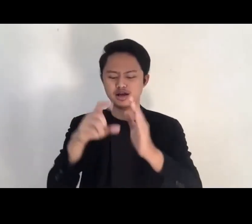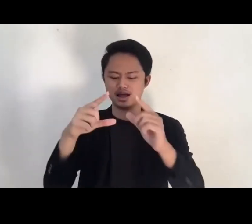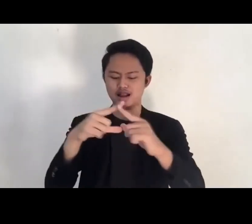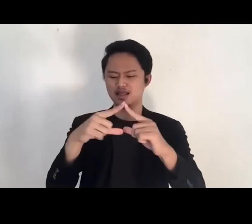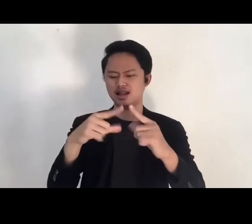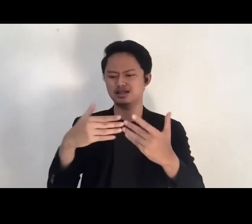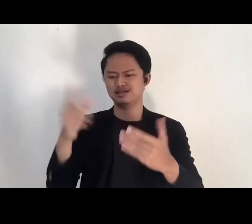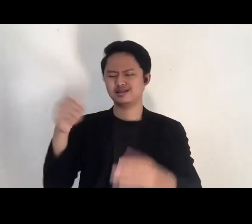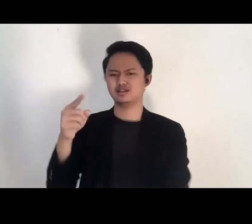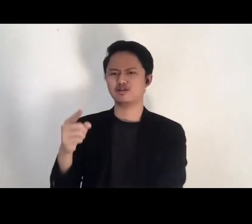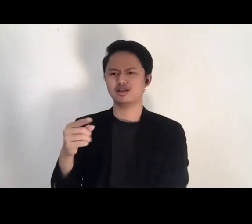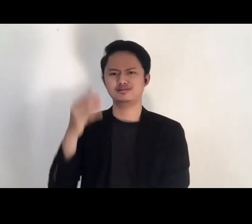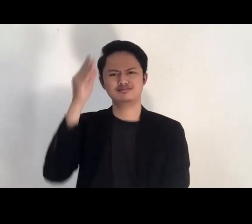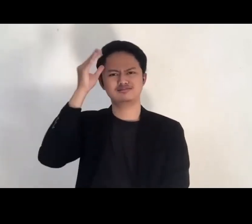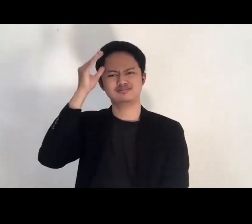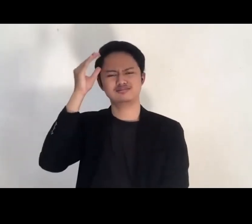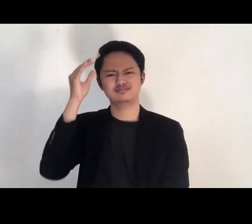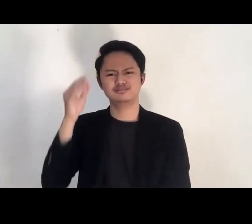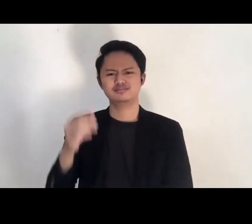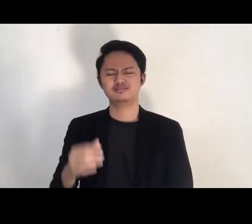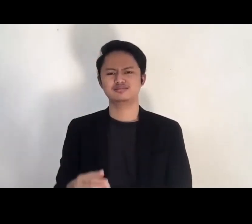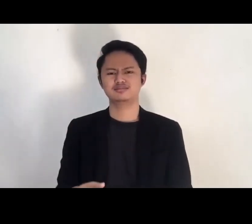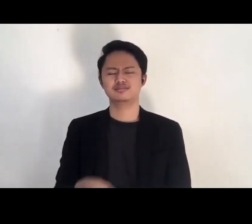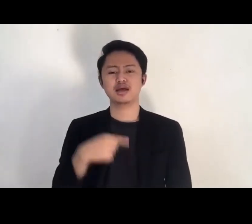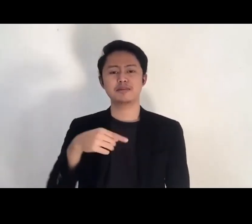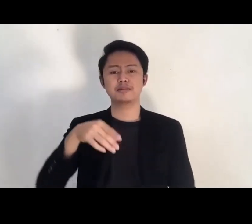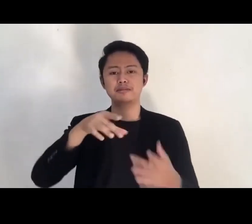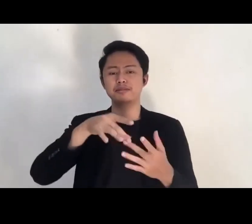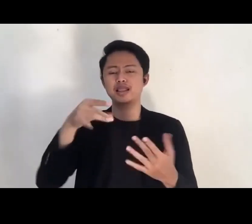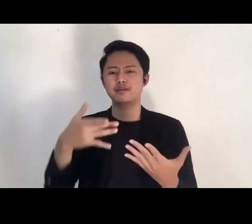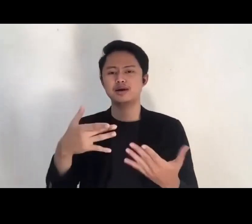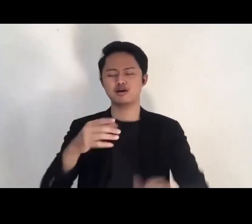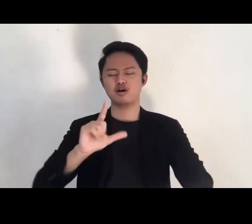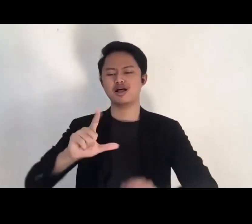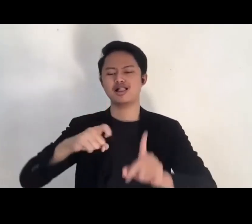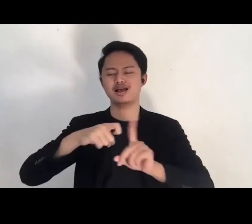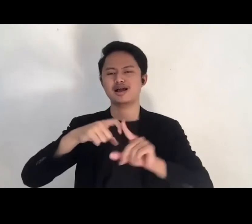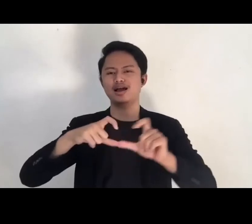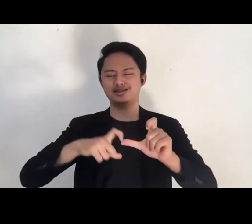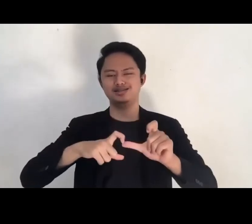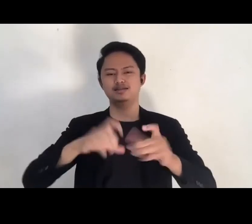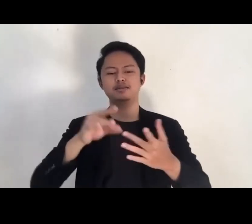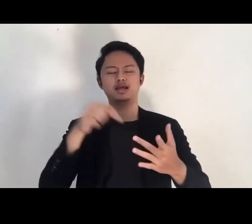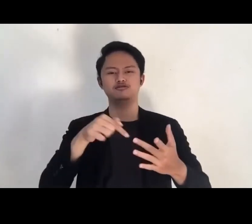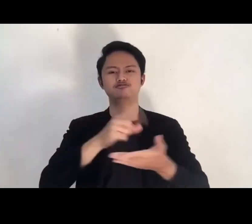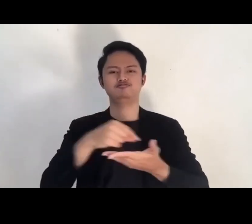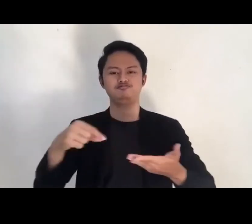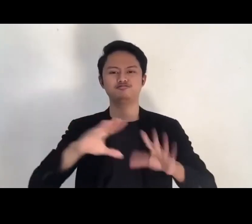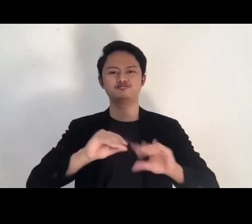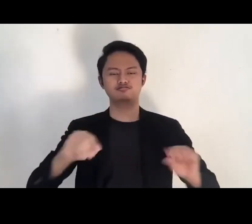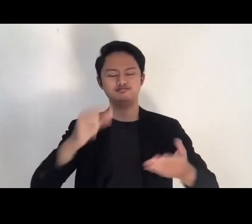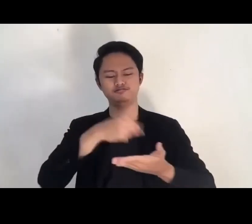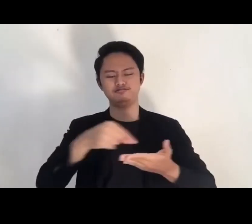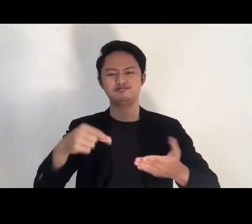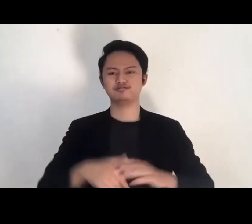secara baik. Akhirnya sehingga kami memilih untuk menggunakan lembar kerja siswa. Sebagai bagian